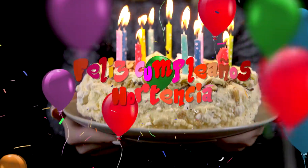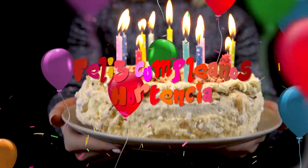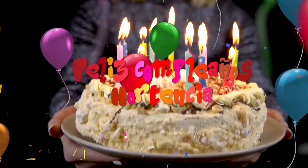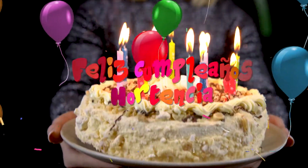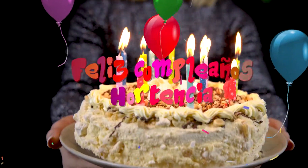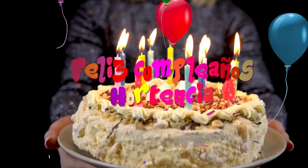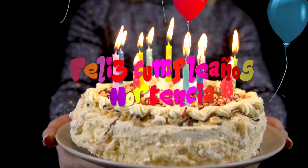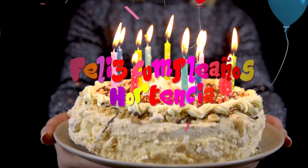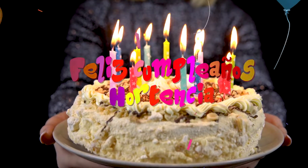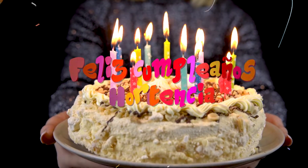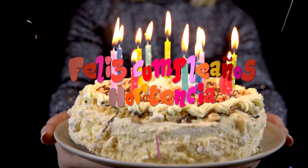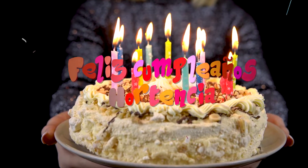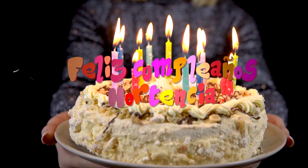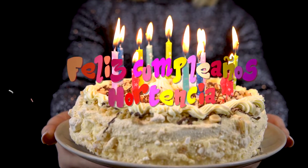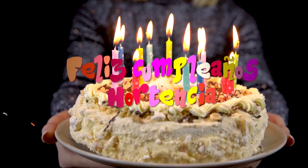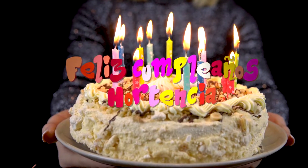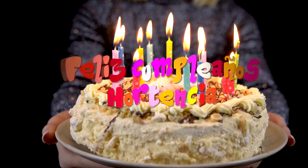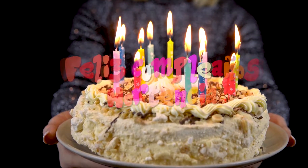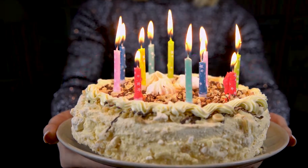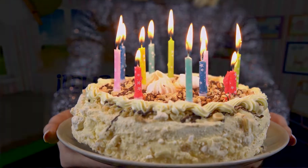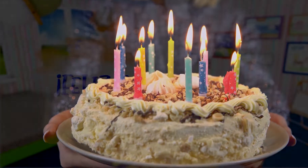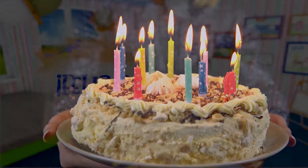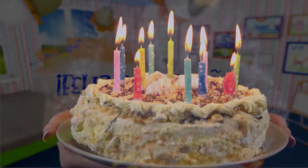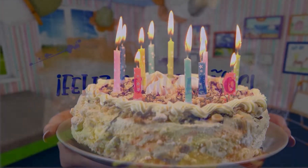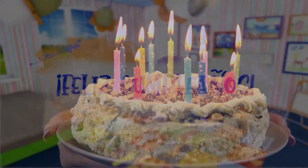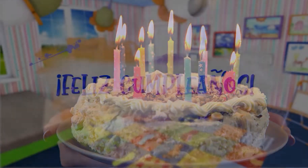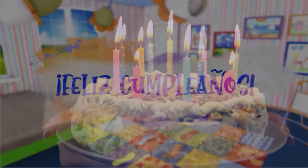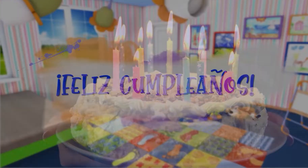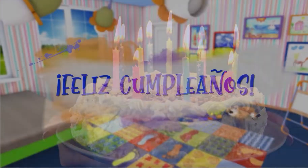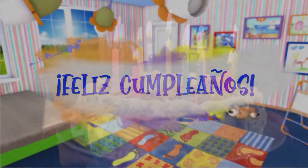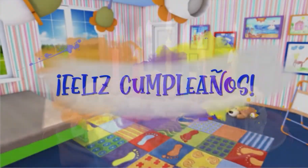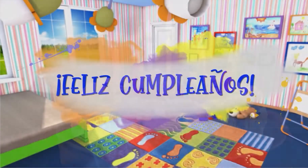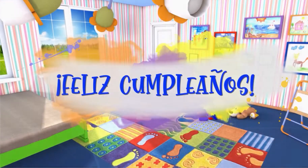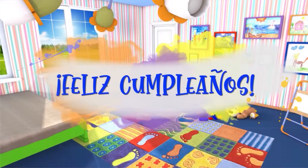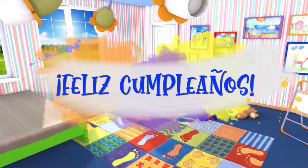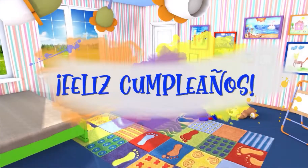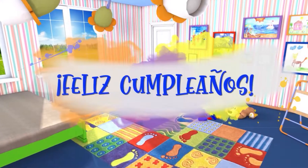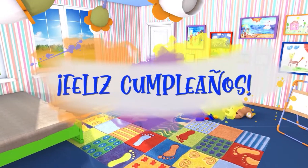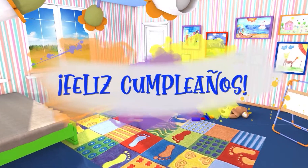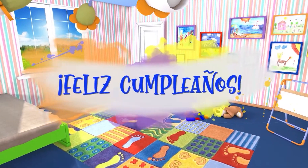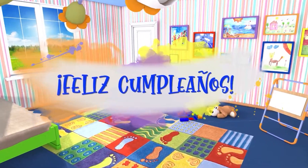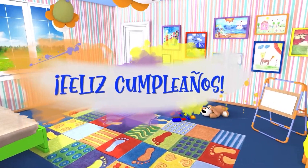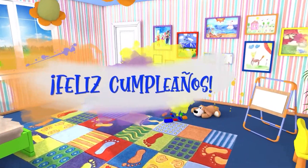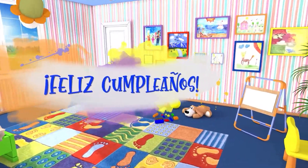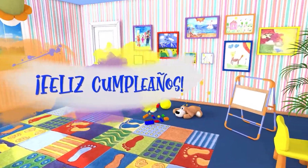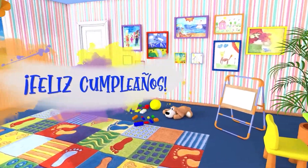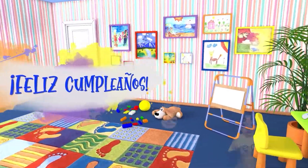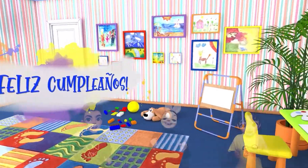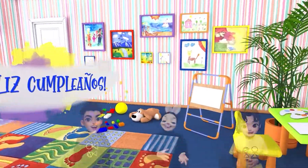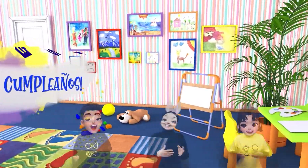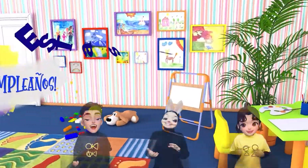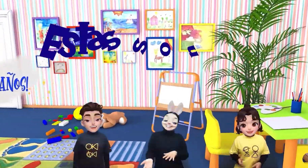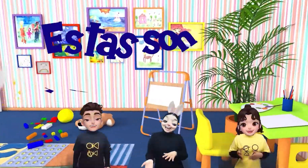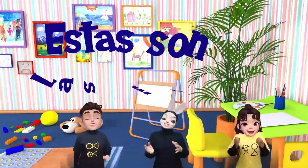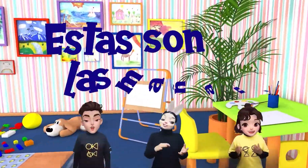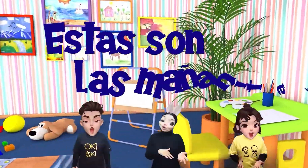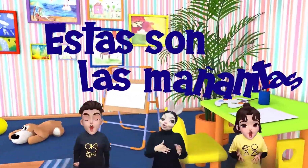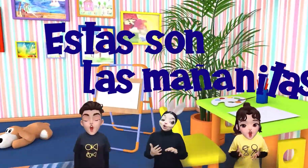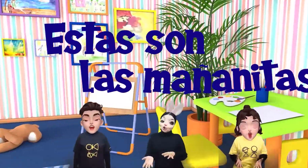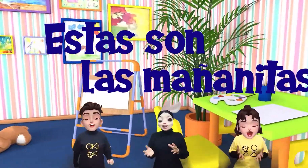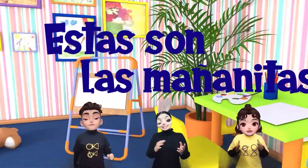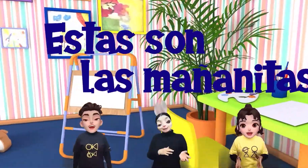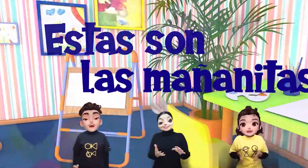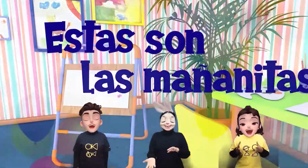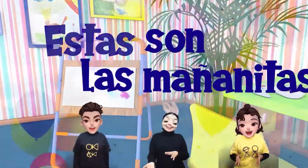el mejor cumpleaños de tu vida muchas muchas felicidades feliz cumpleaños estas